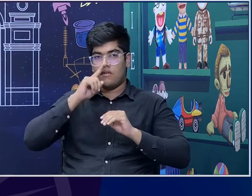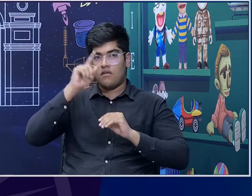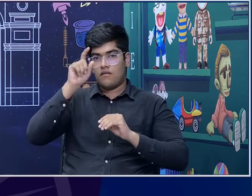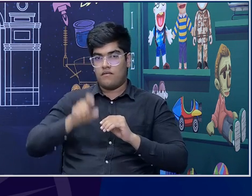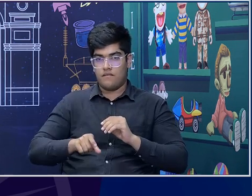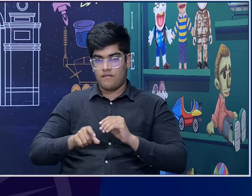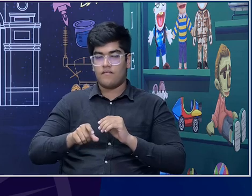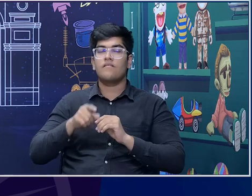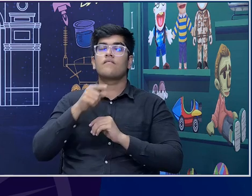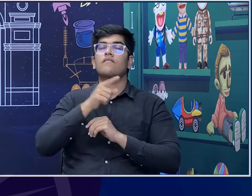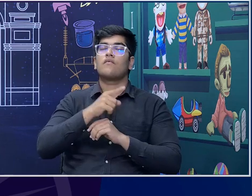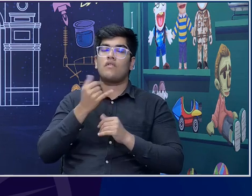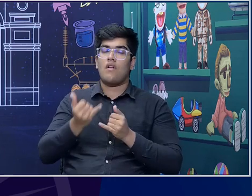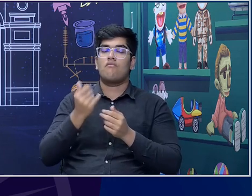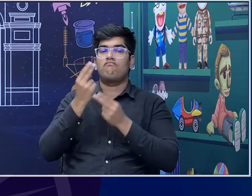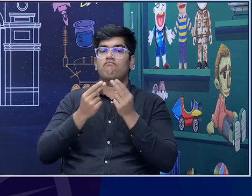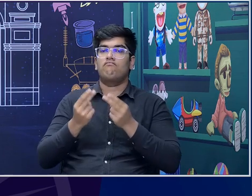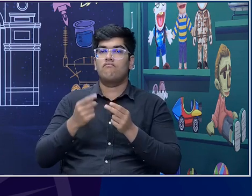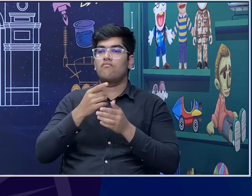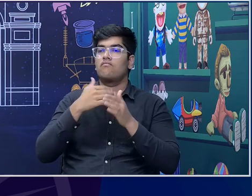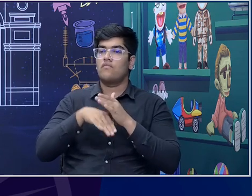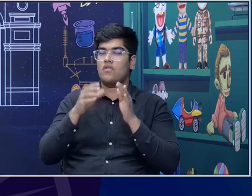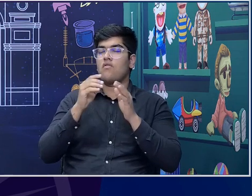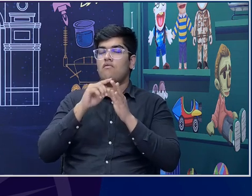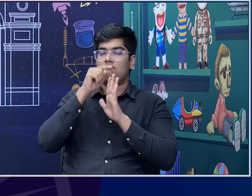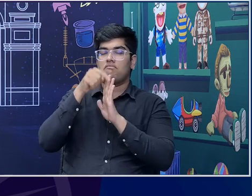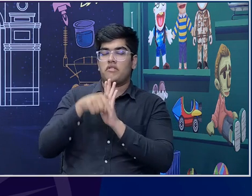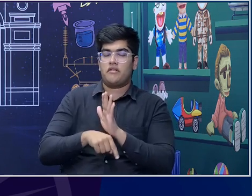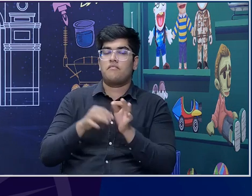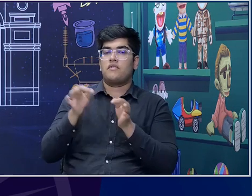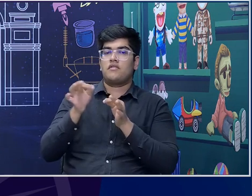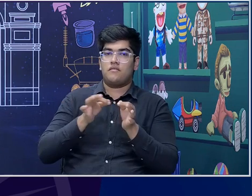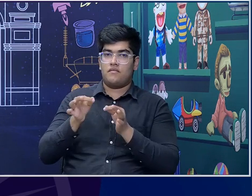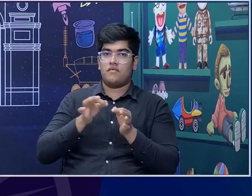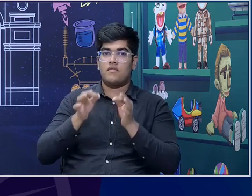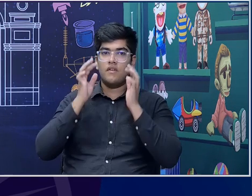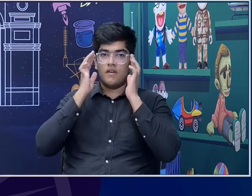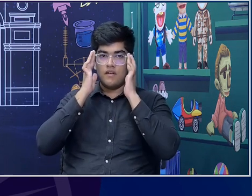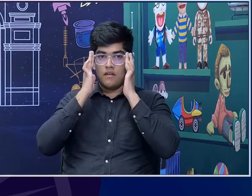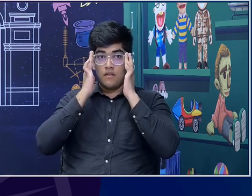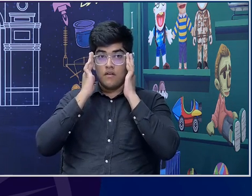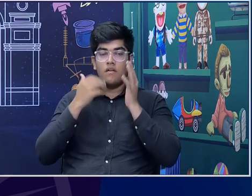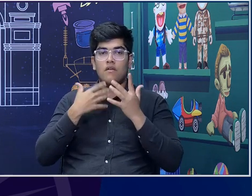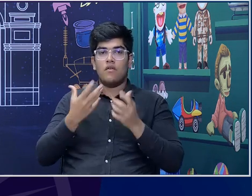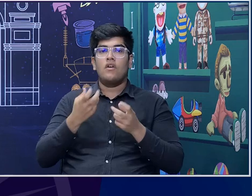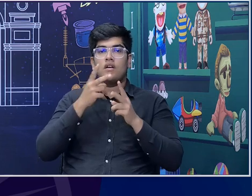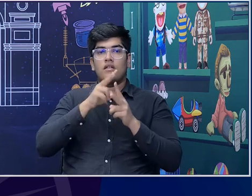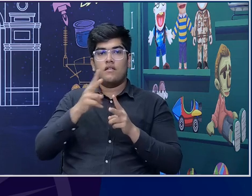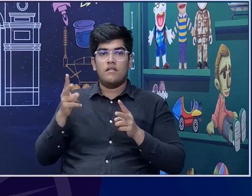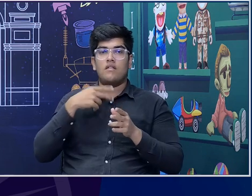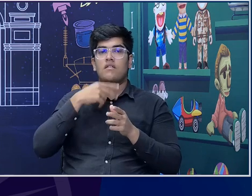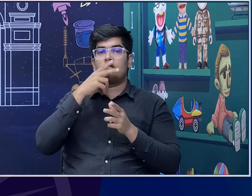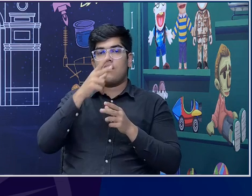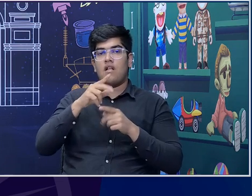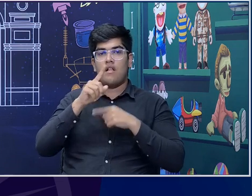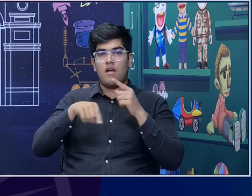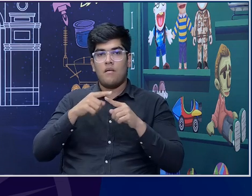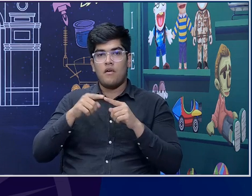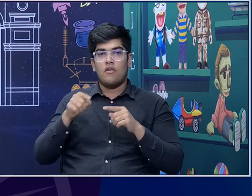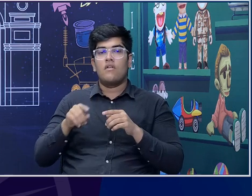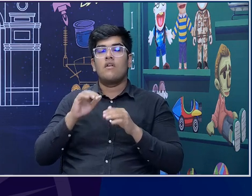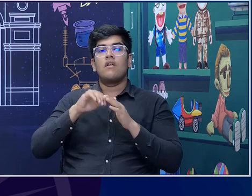आपको इस पार्ट के बारे में विस्तार से लेकिन उससे पहले हम बताना चाहेंगे हमारे विभ्यन माध्यम कौन-कौन से हैं किस